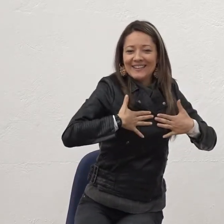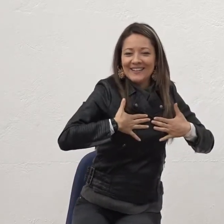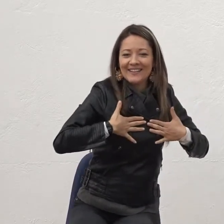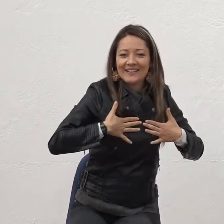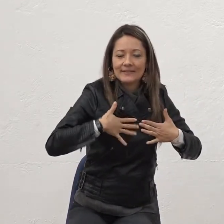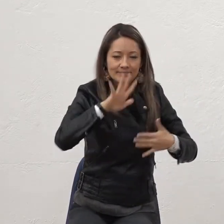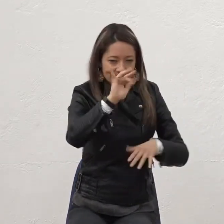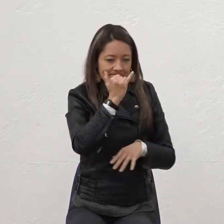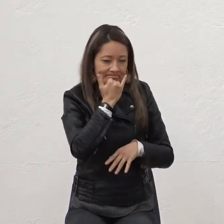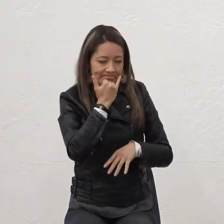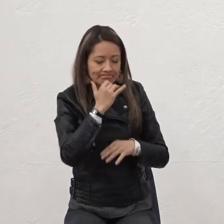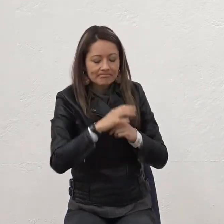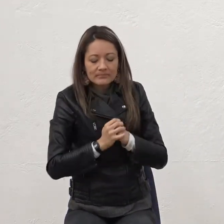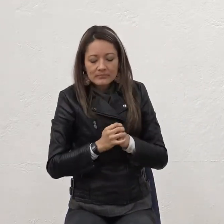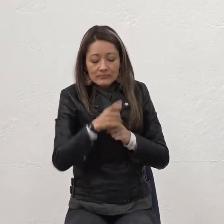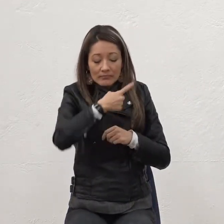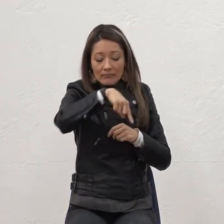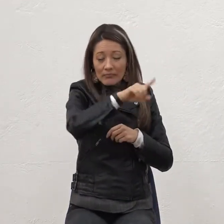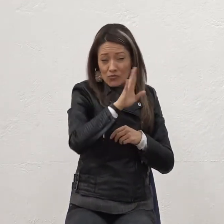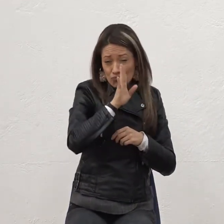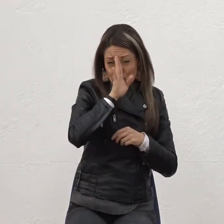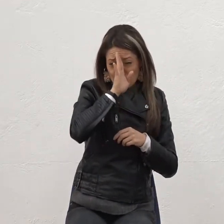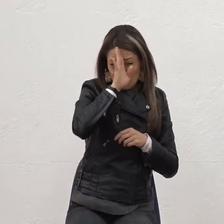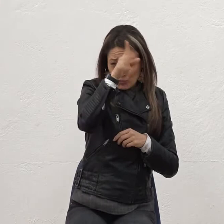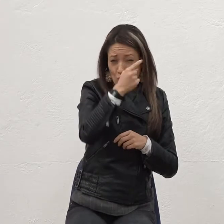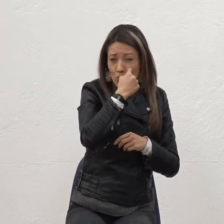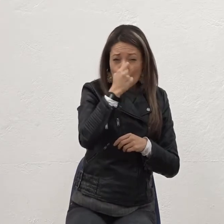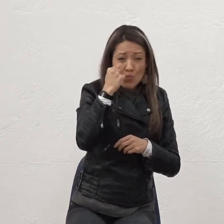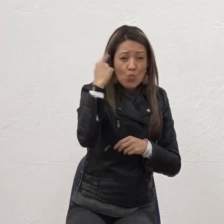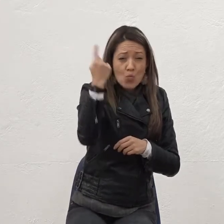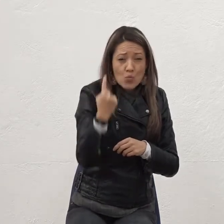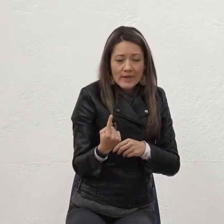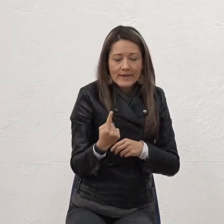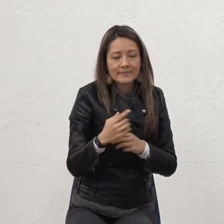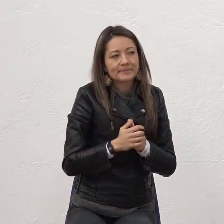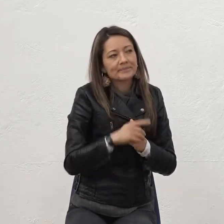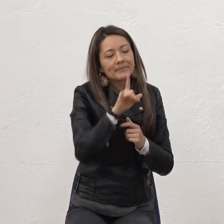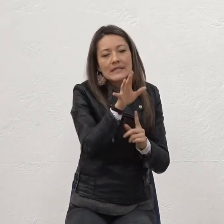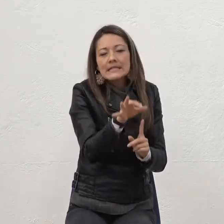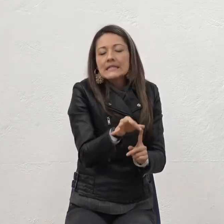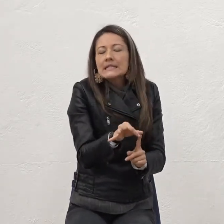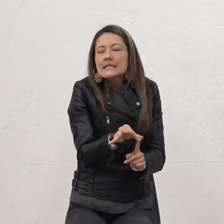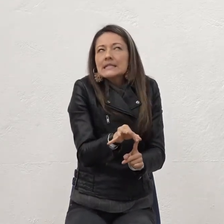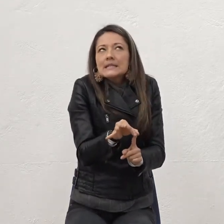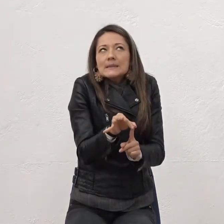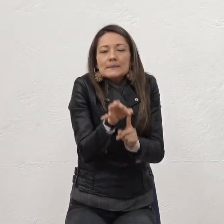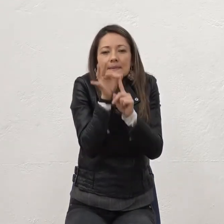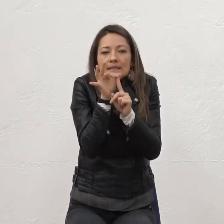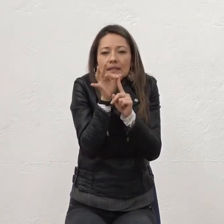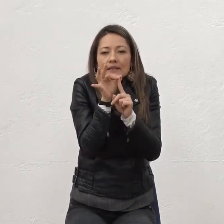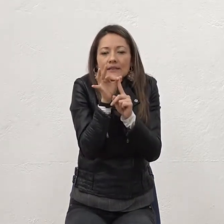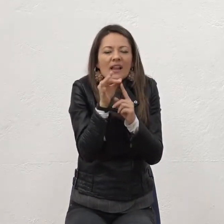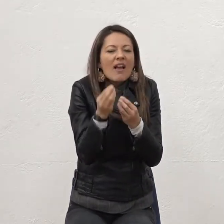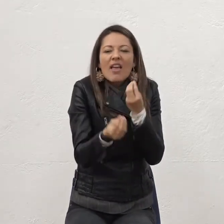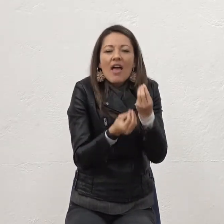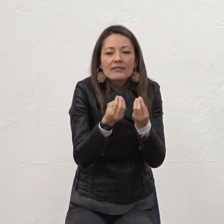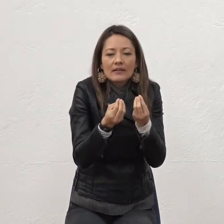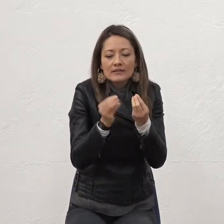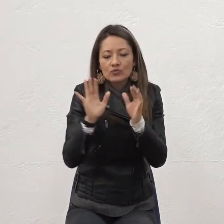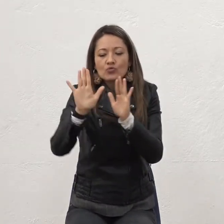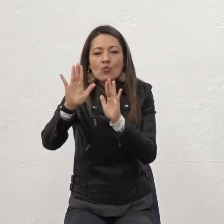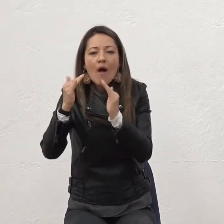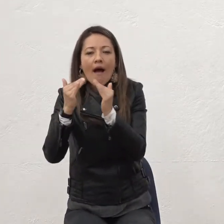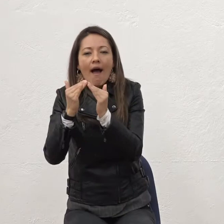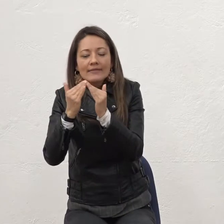Para la cultura judía es un privilegio poder recibir y hospedar a